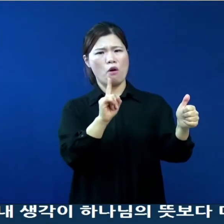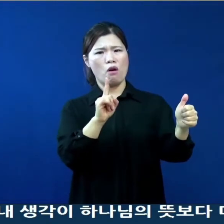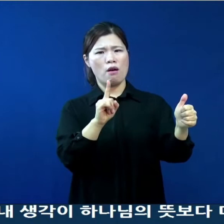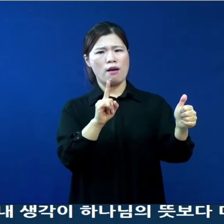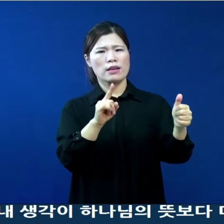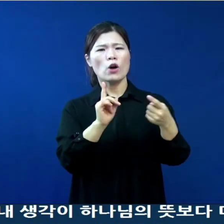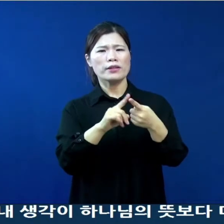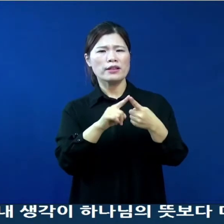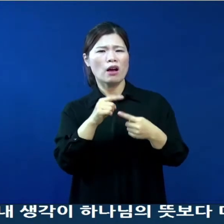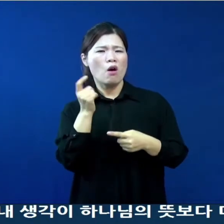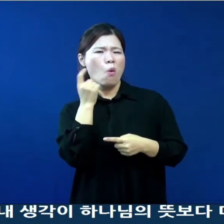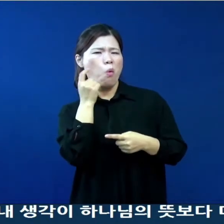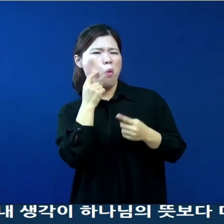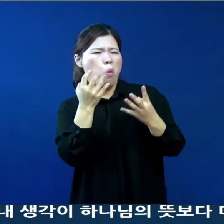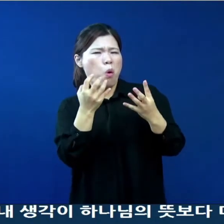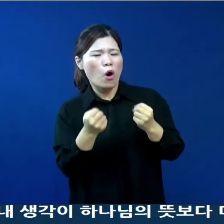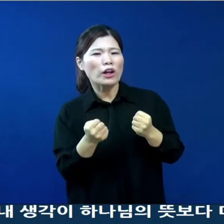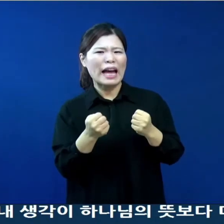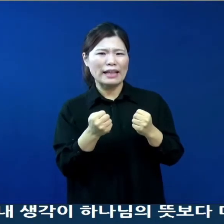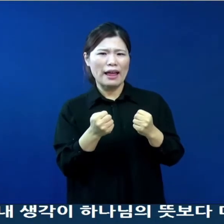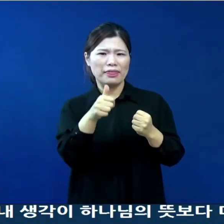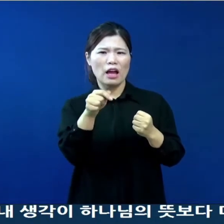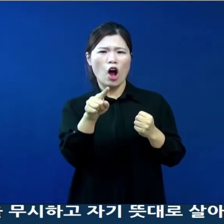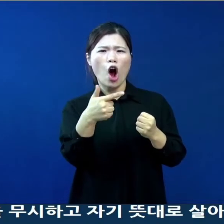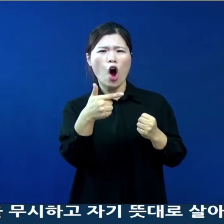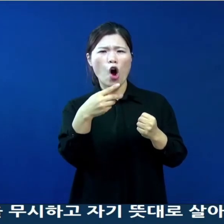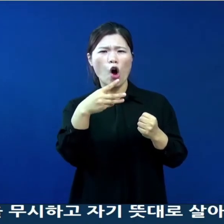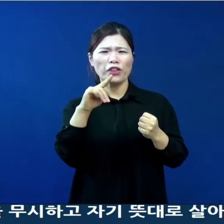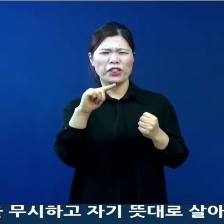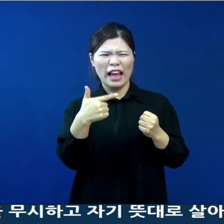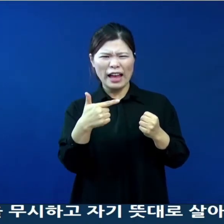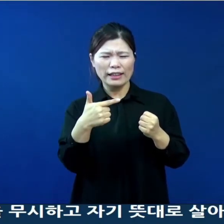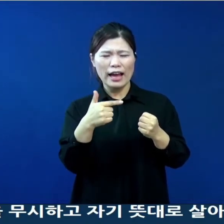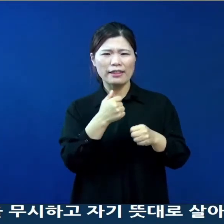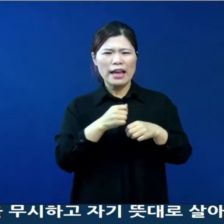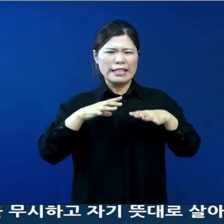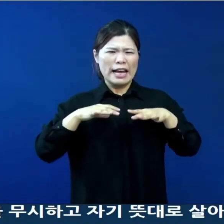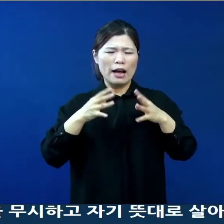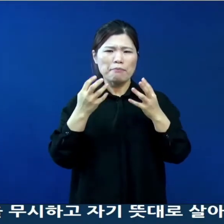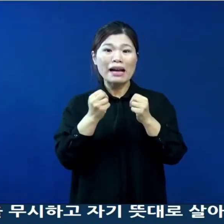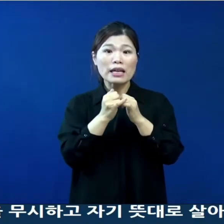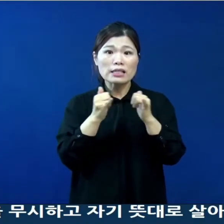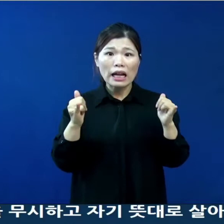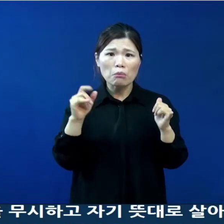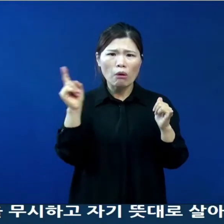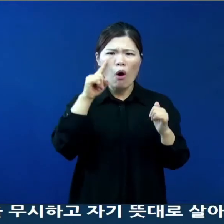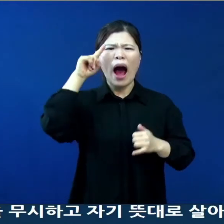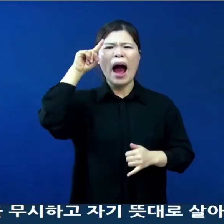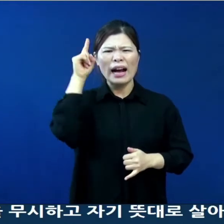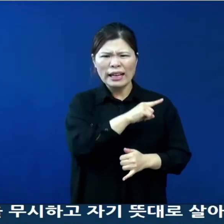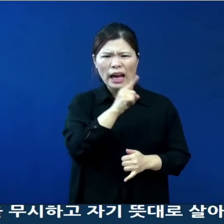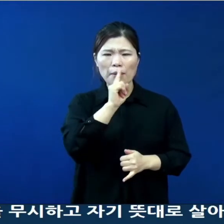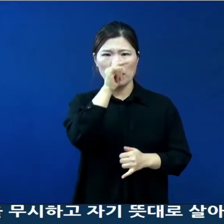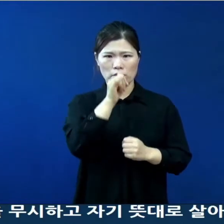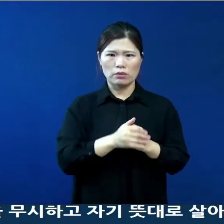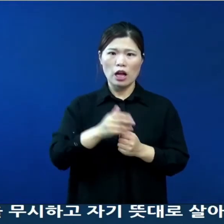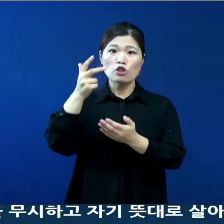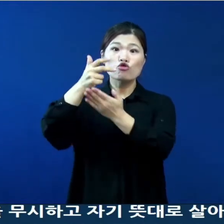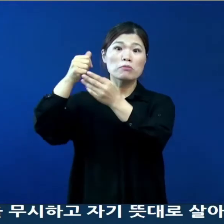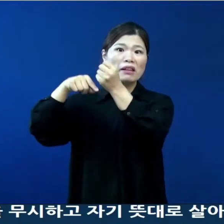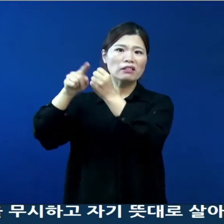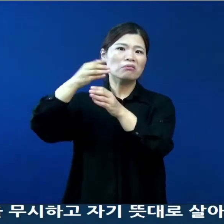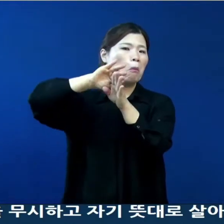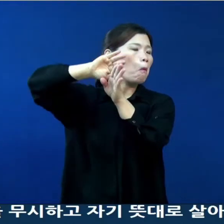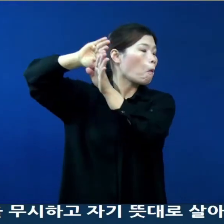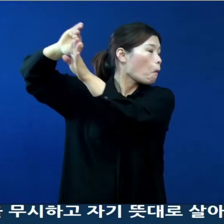하는 사람에게 대한 성경의 평가는 악한 것이다라고 하는 거죠. 주의 뜻을 제쳐놓고 교만하게 살아가는 것이